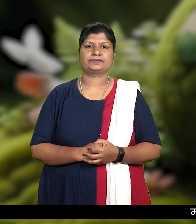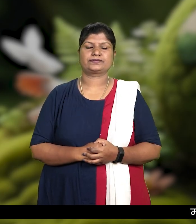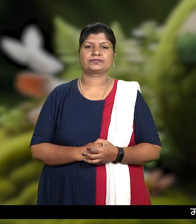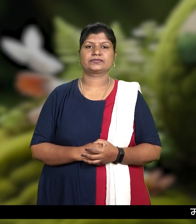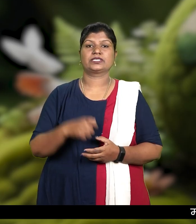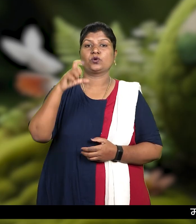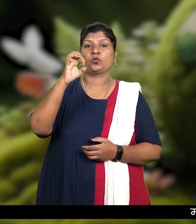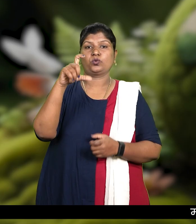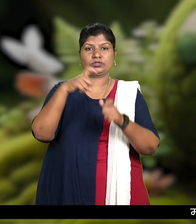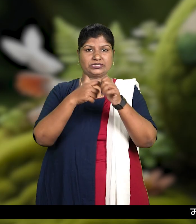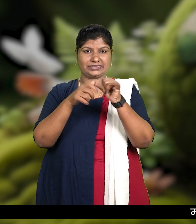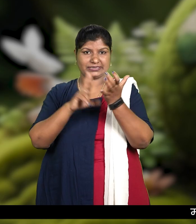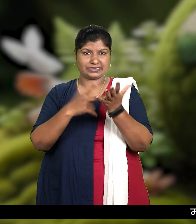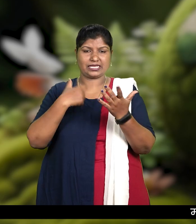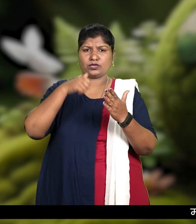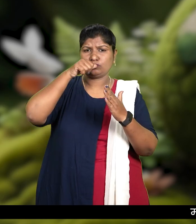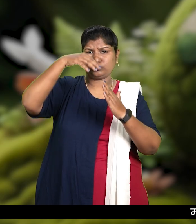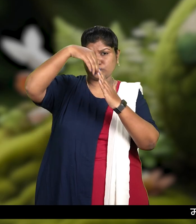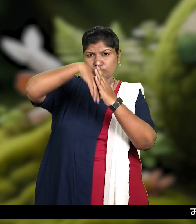महासागरात मोठ्या प्रमाणात पोषक असतात.